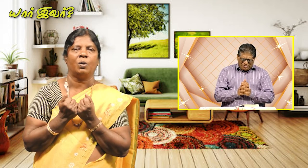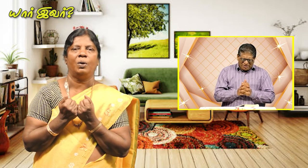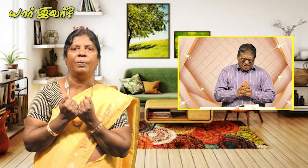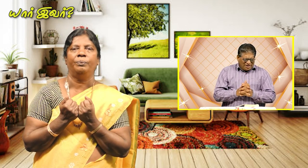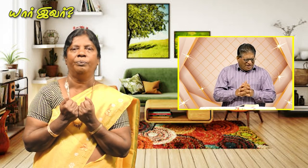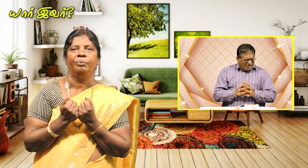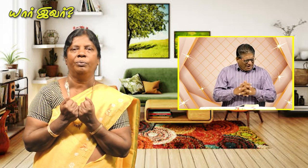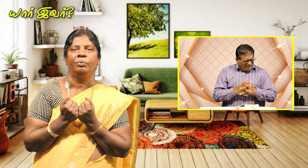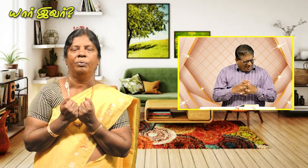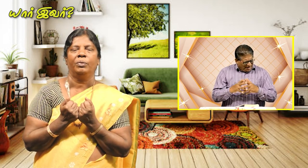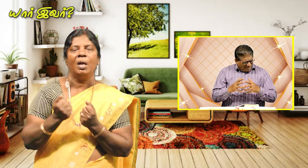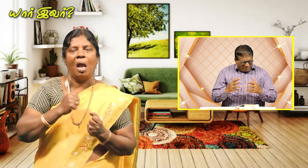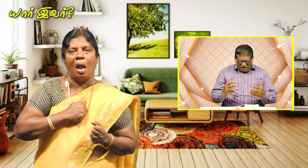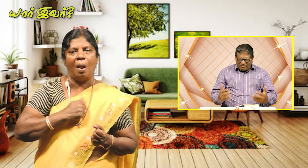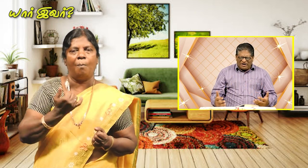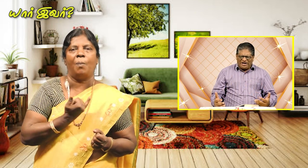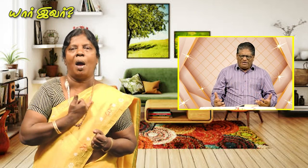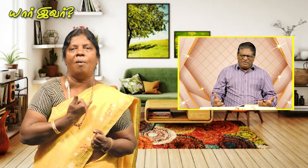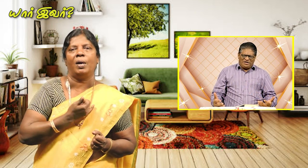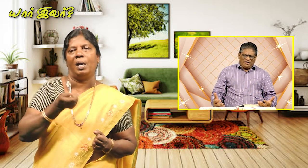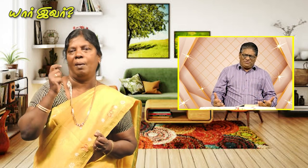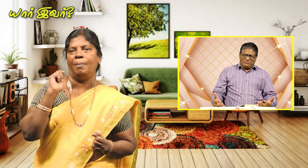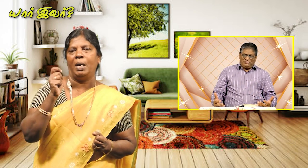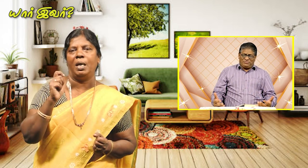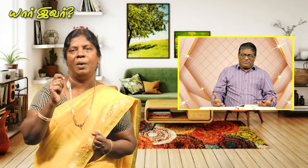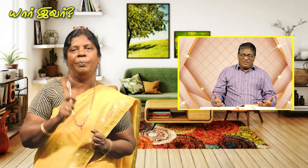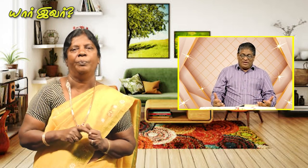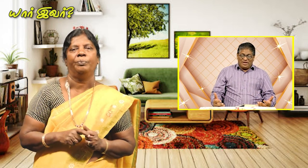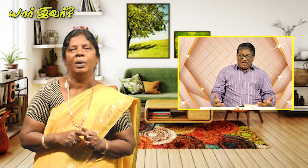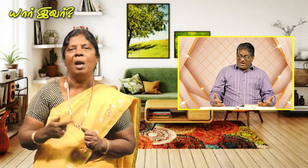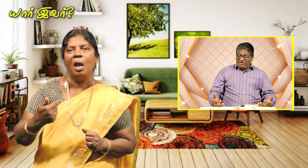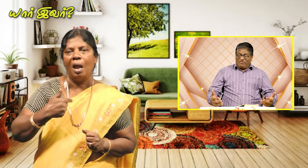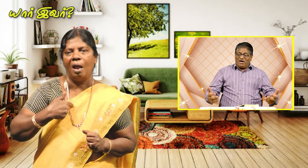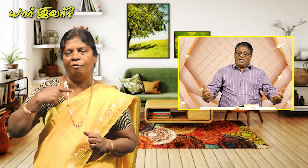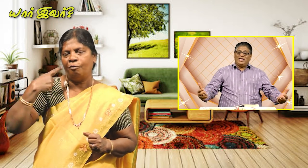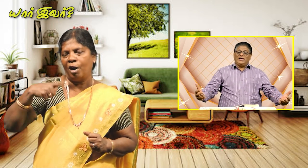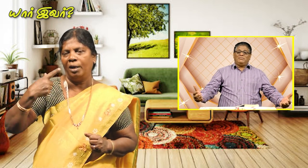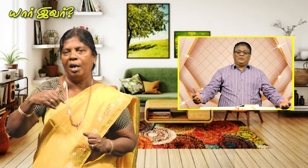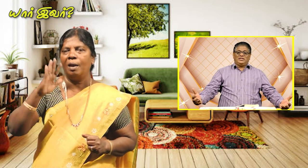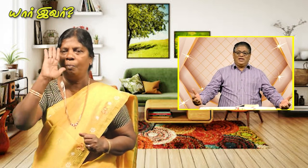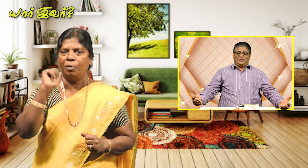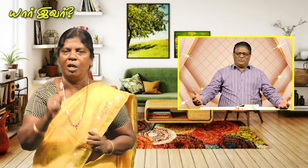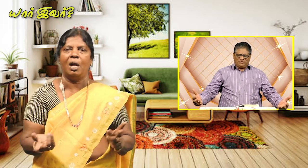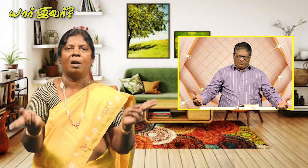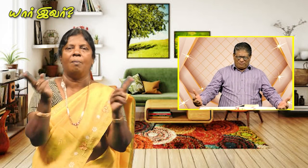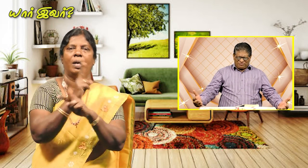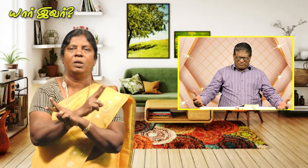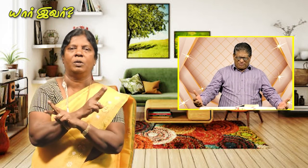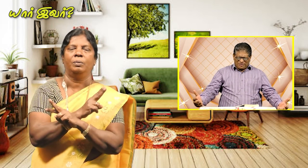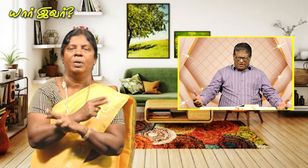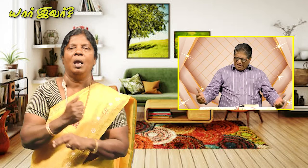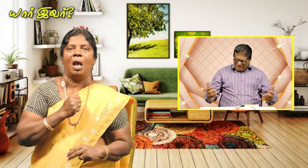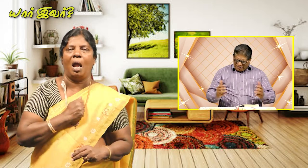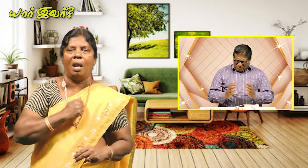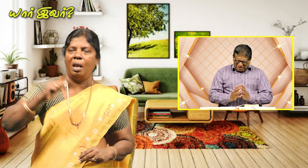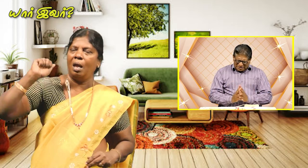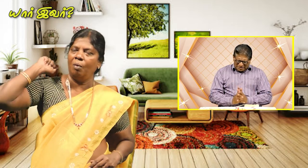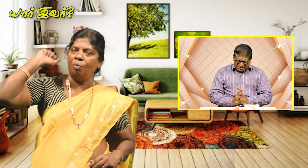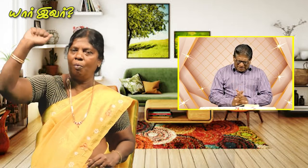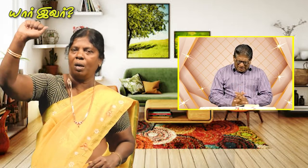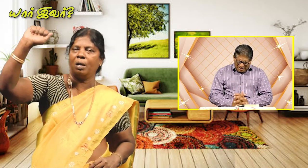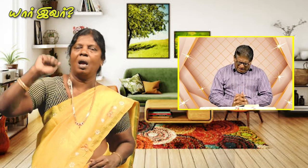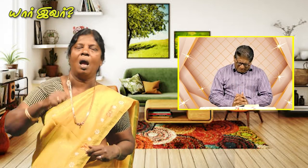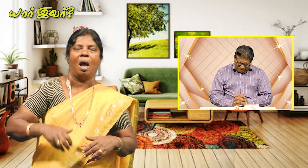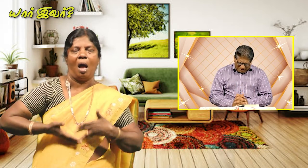ஏற்றுக்கொள்ளும், என் பாவங்களை மன்னியும், என் வாழ்க்கையை புதிதாக்கும், என்னை